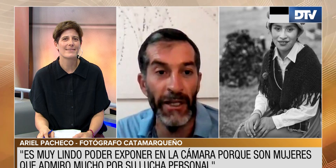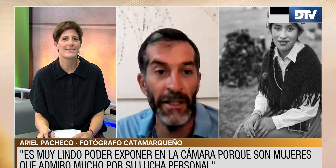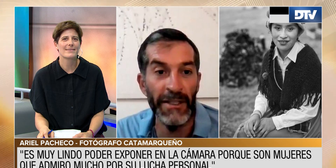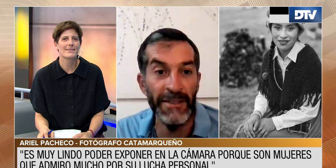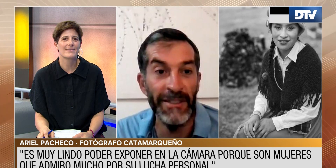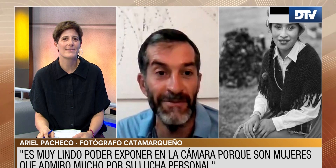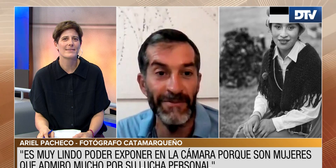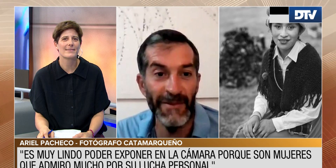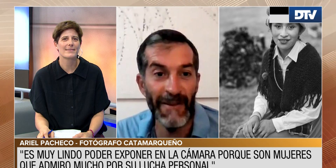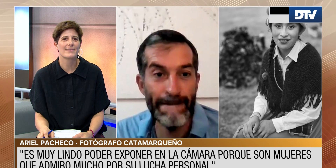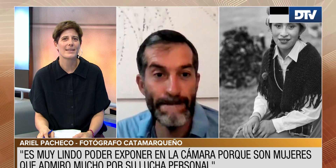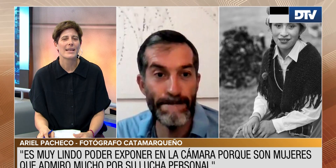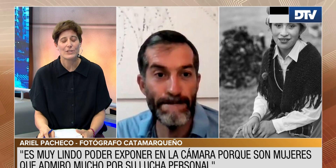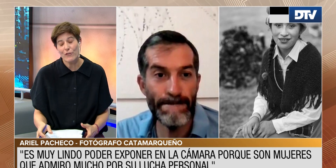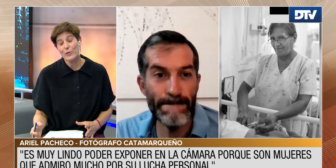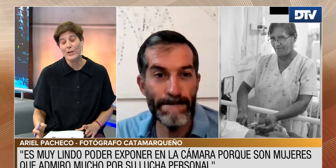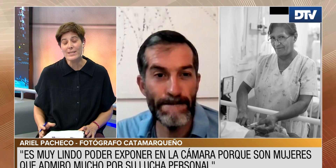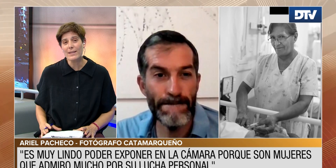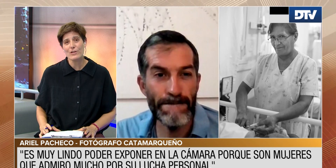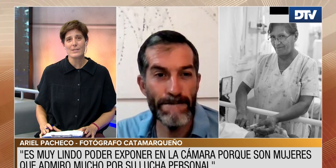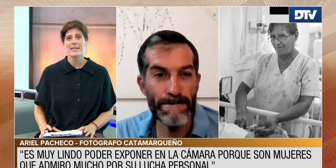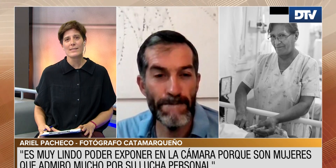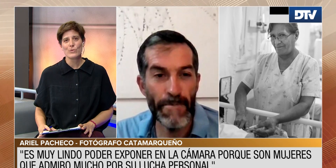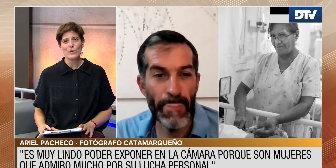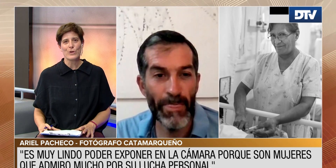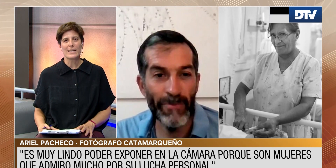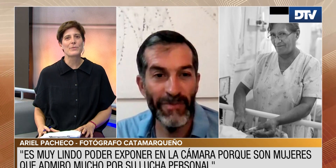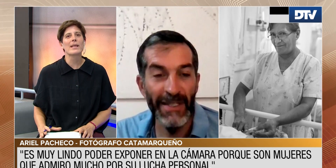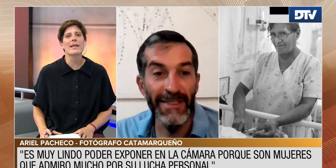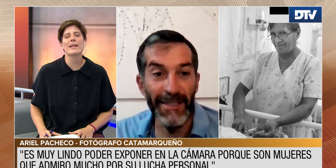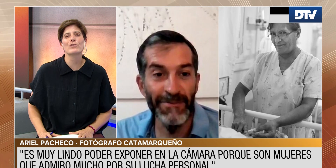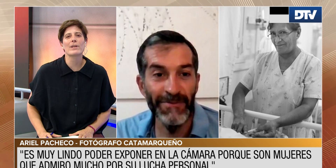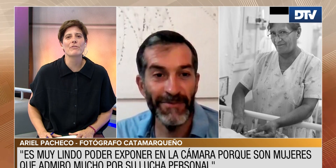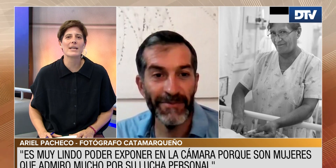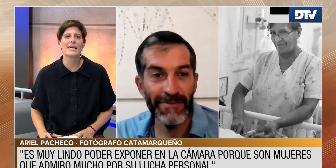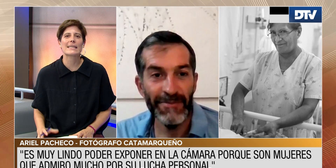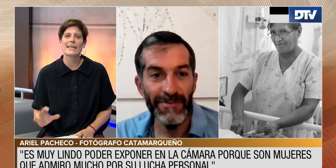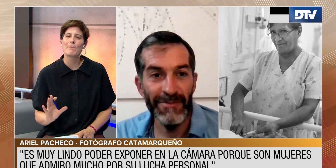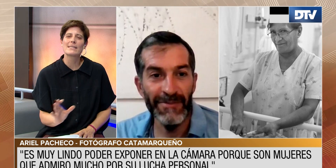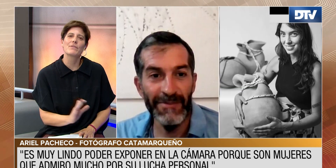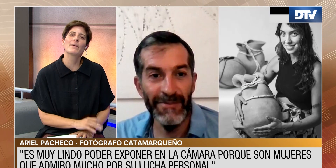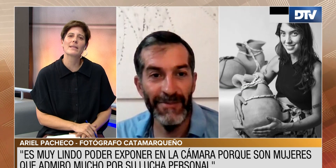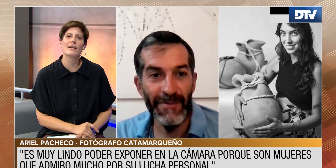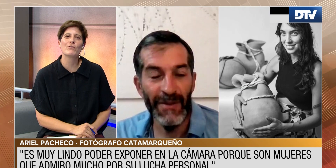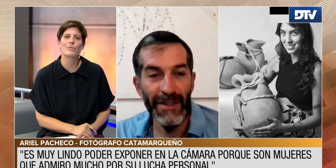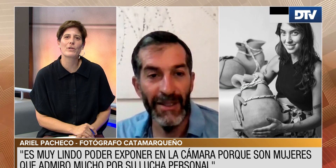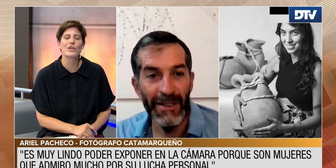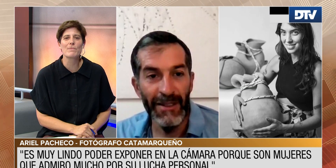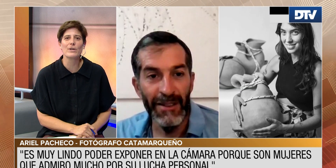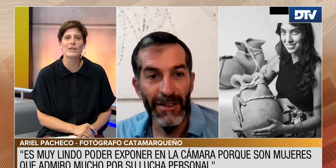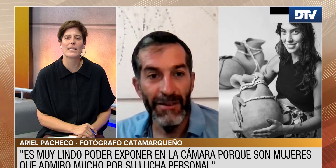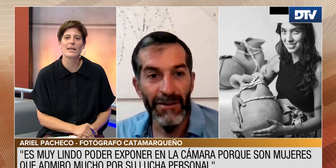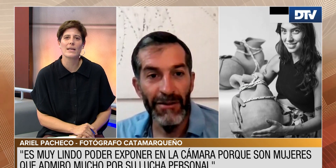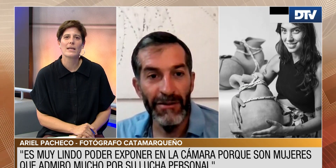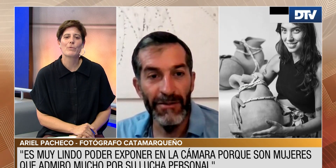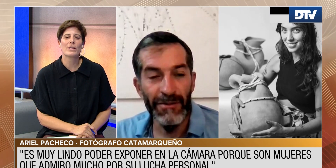a lo que quería decir. Sos fotoperiodista, entonces, tu actividad en la fotografía es específicamente el